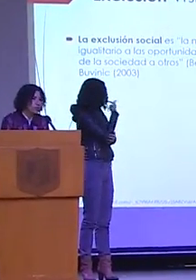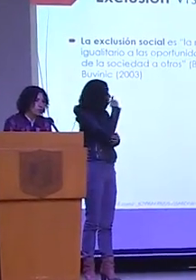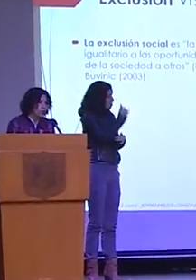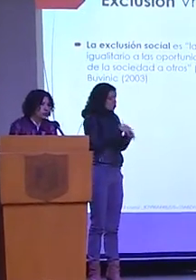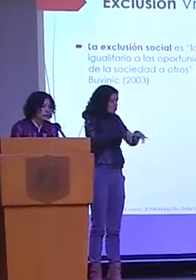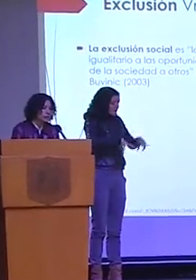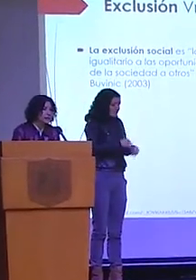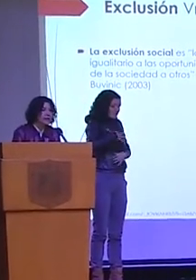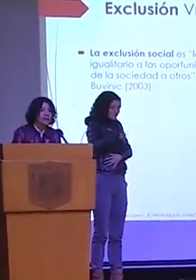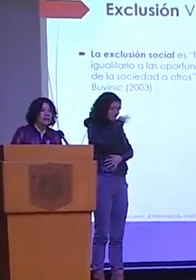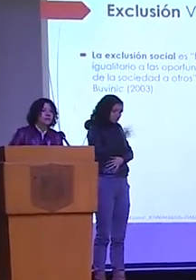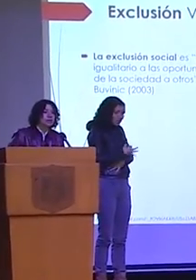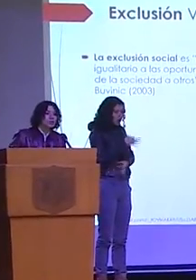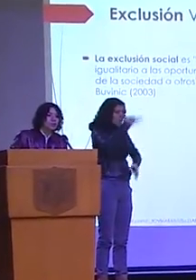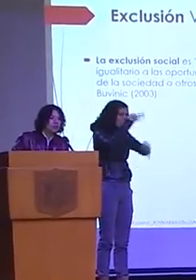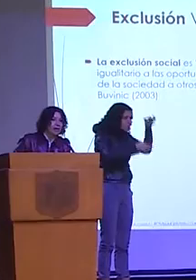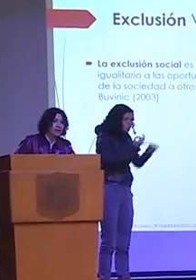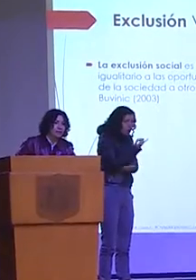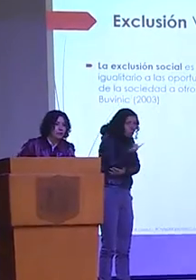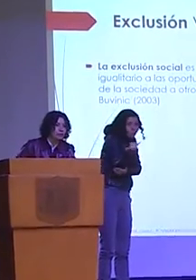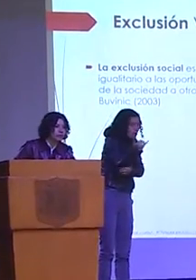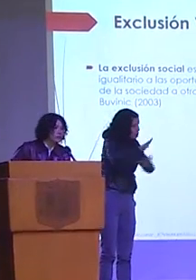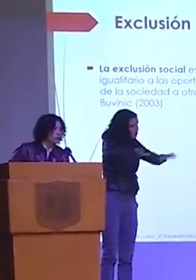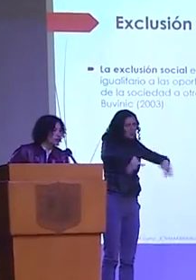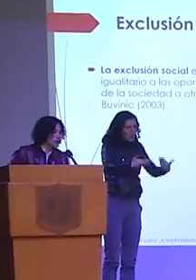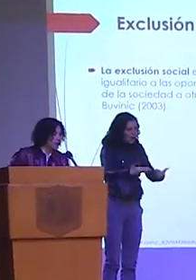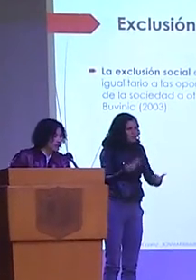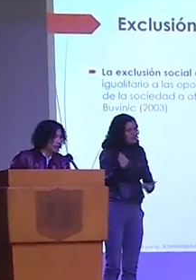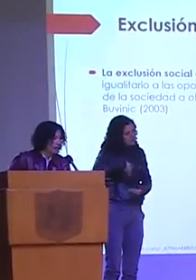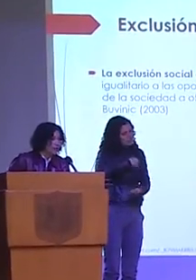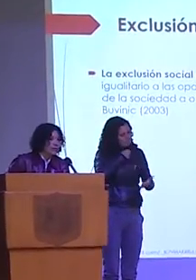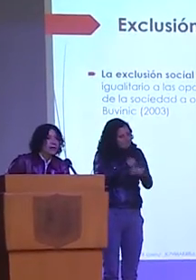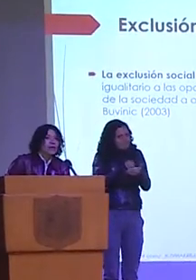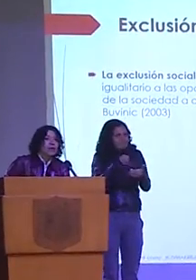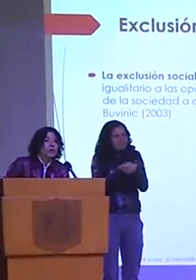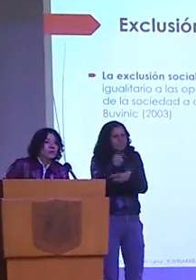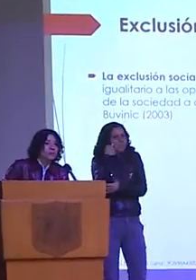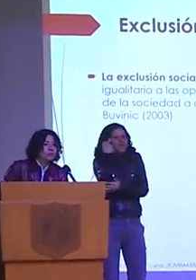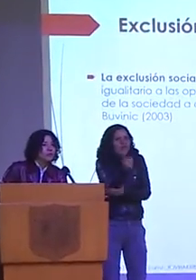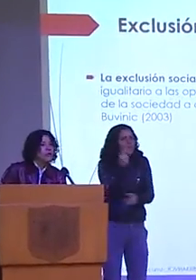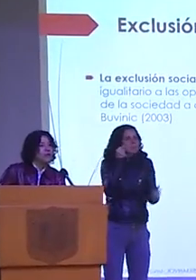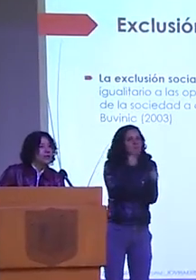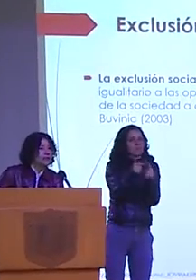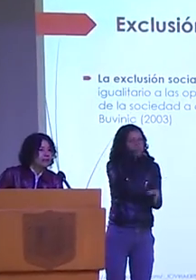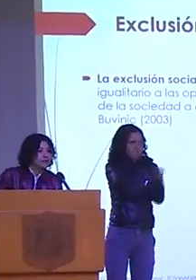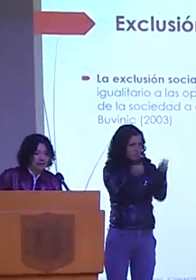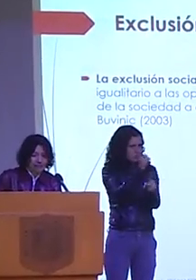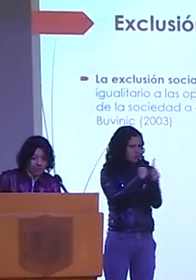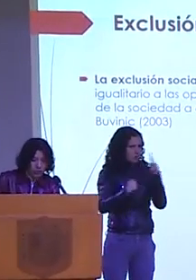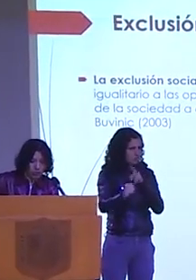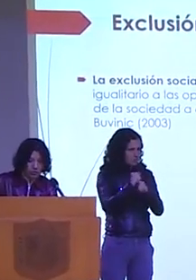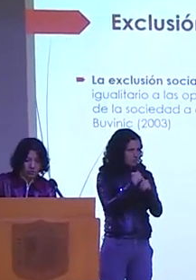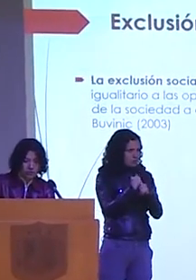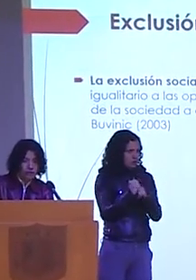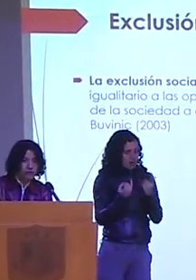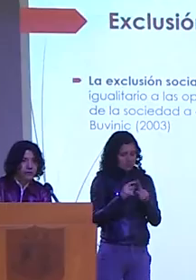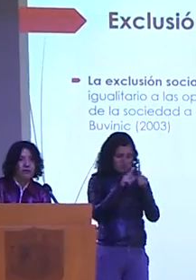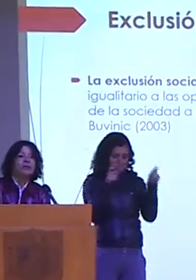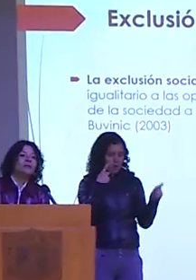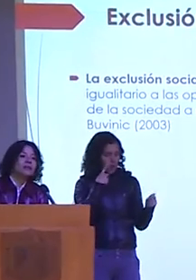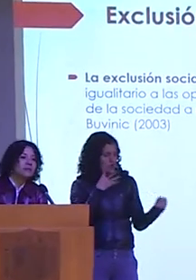una sociedad justa, tenemos que buscar esa justicia social. Cuando empezamos a hablar de